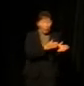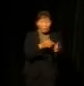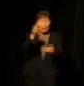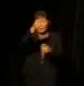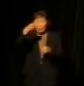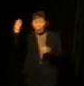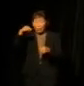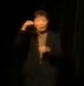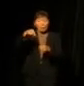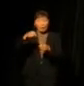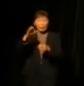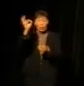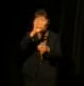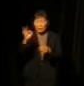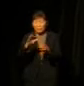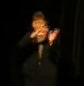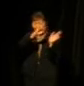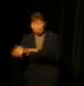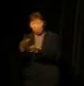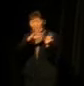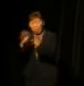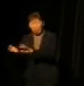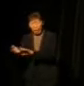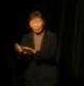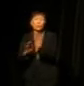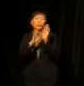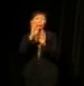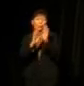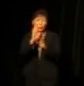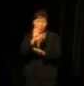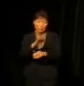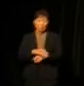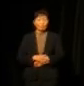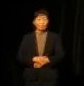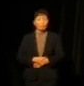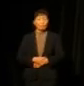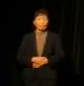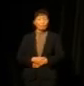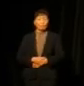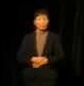ほとんど落ちてしまいました。はい、